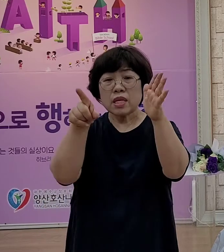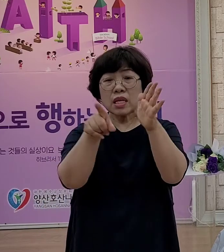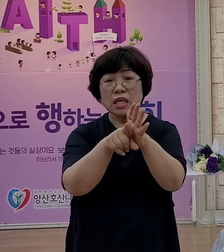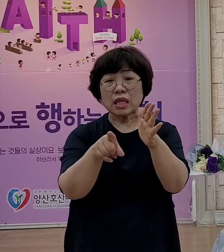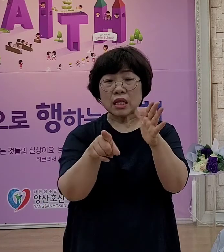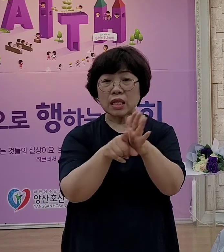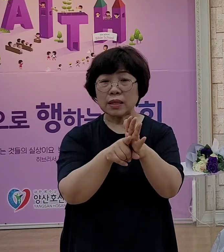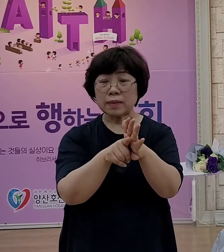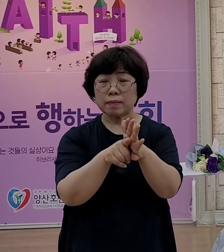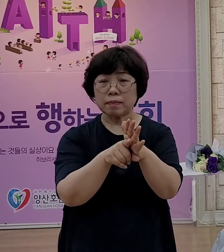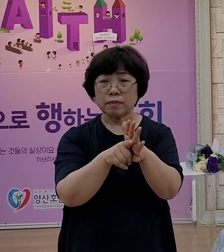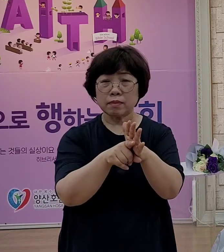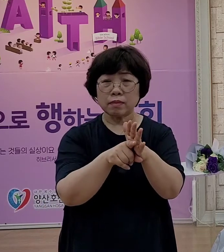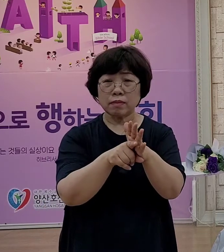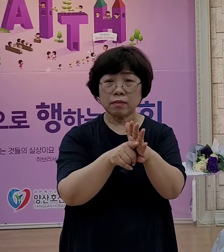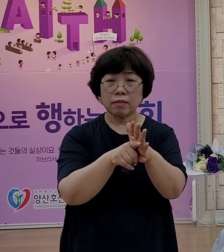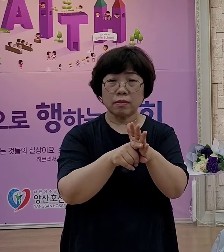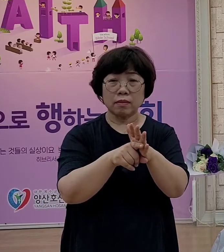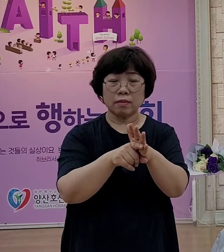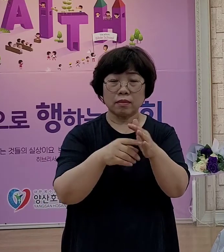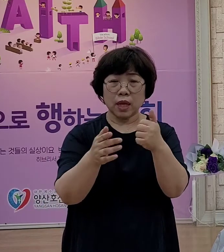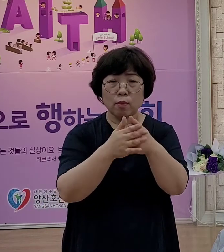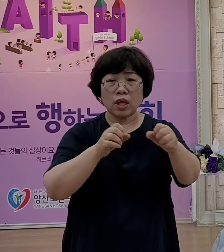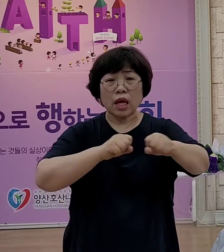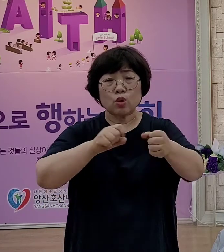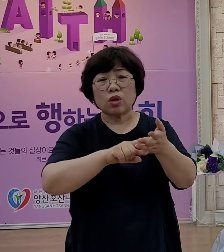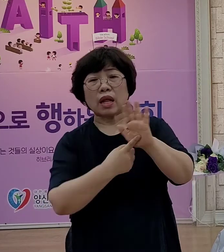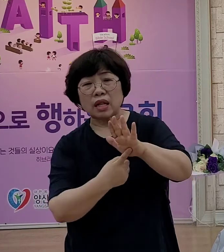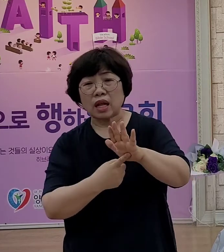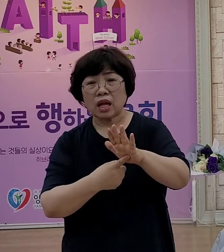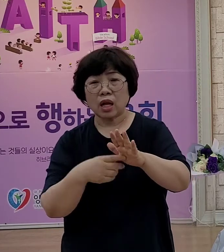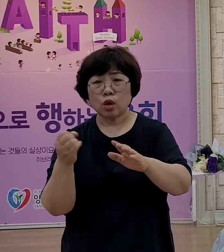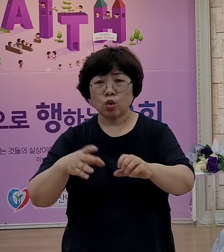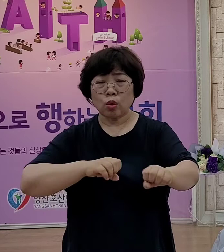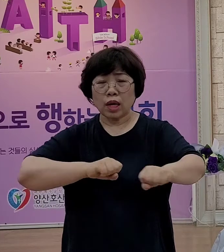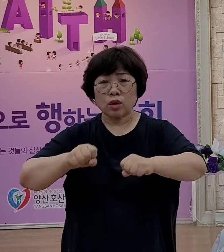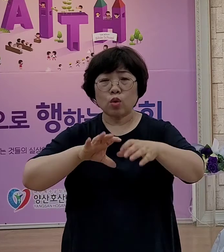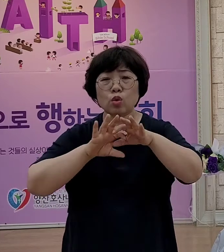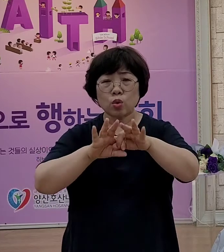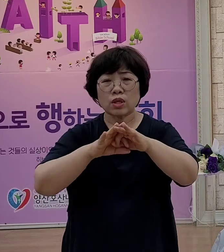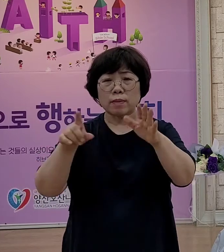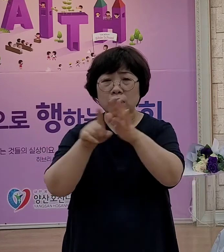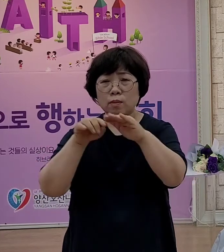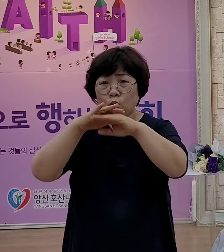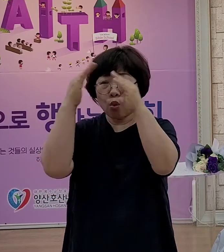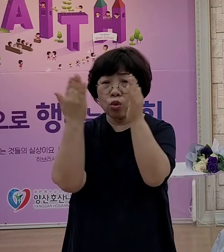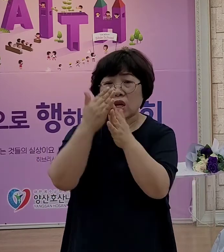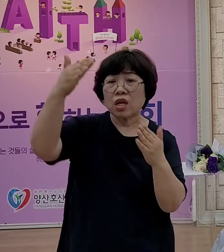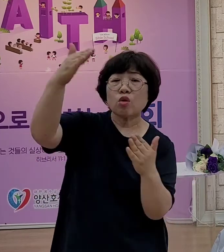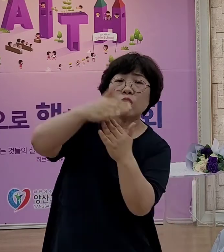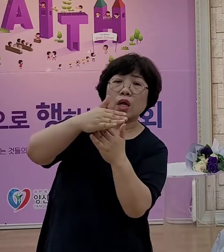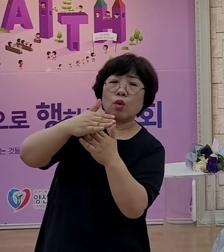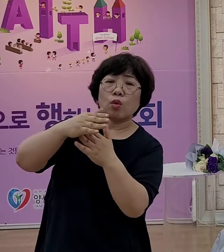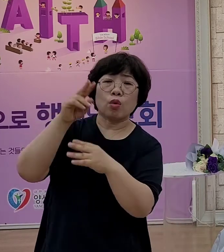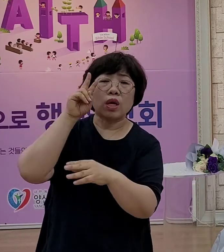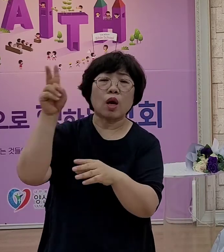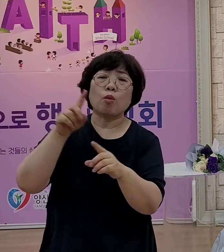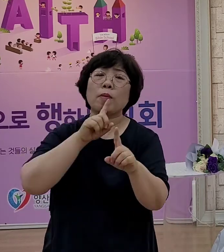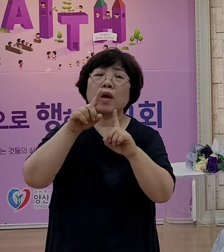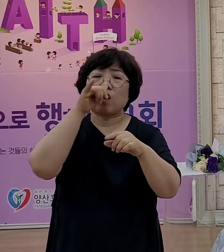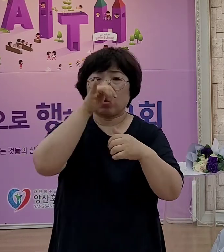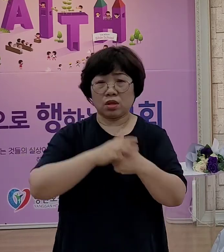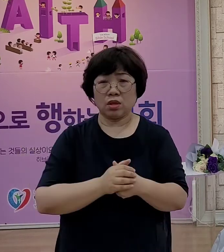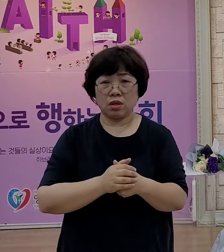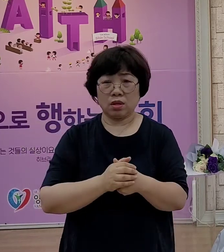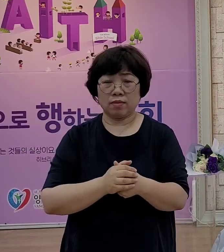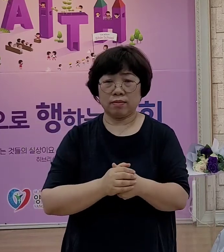믿음이 행위를 낳고 그 행위는 믿음을 온전하게 한다라고 성경 야고보는 정말